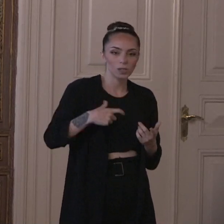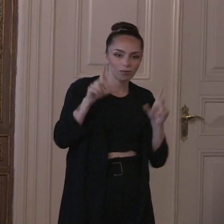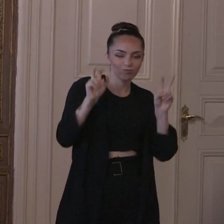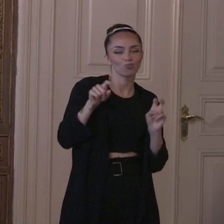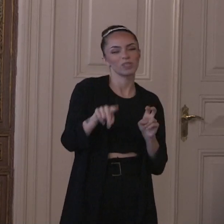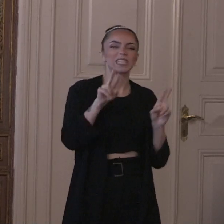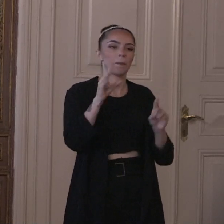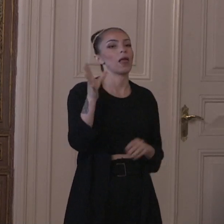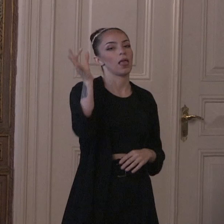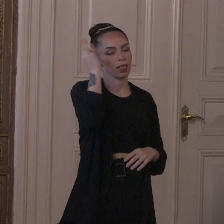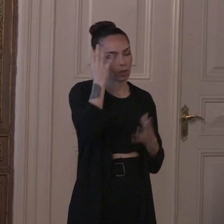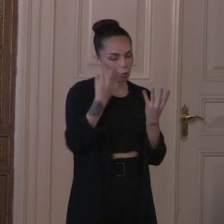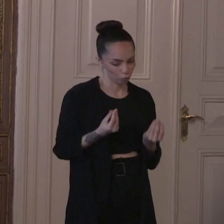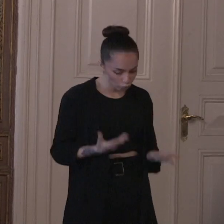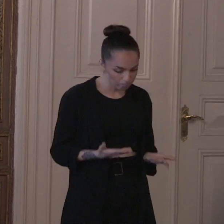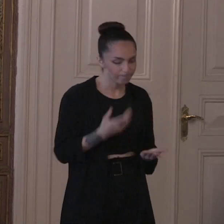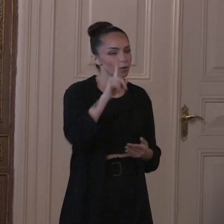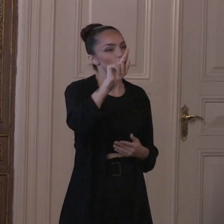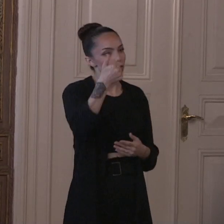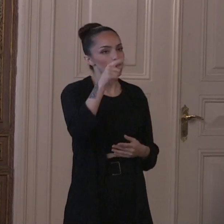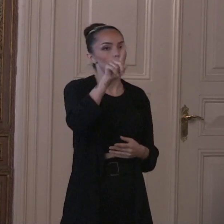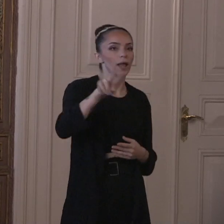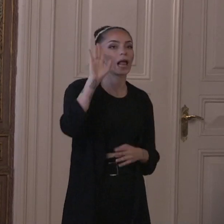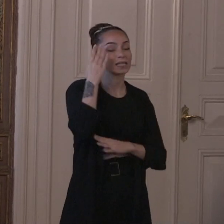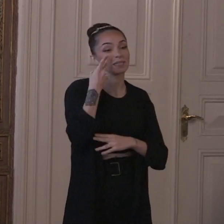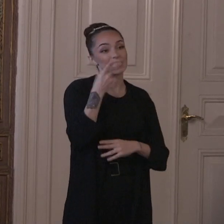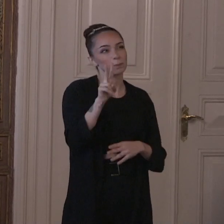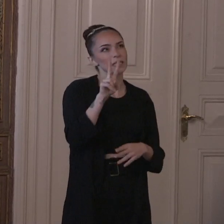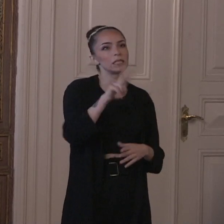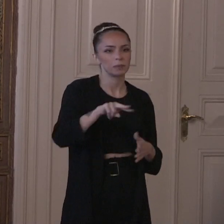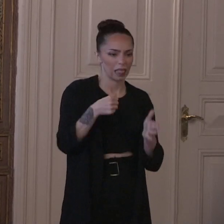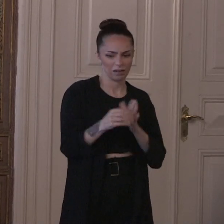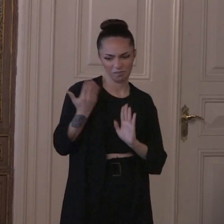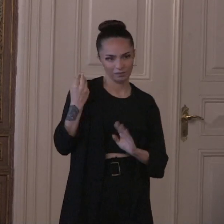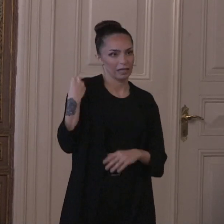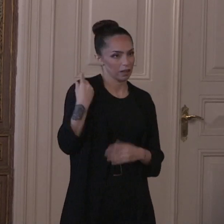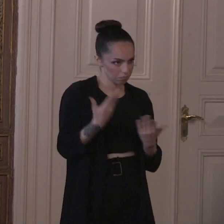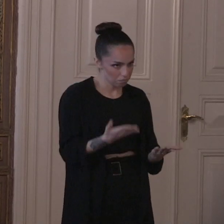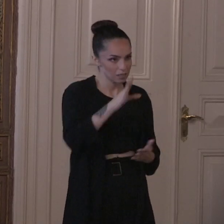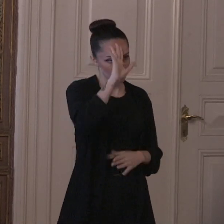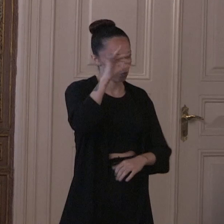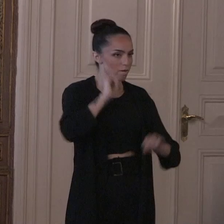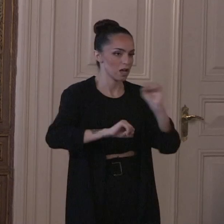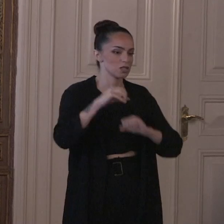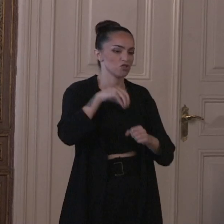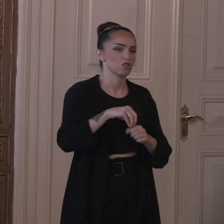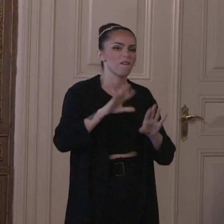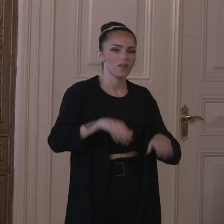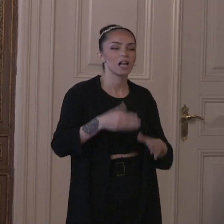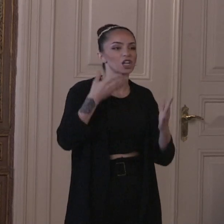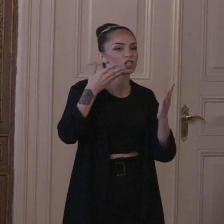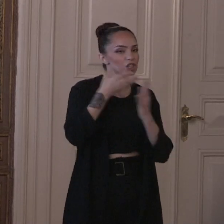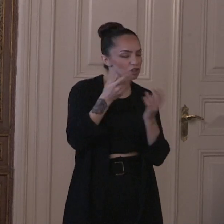benimsenmiştir. 16-17 Kasım 2022 tarihlerinde İstanbul Üniversitesi'nde düzenlenen Girişim